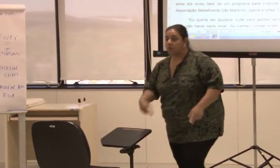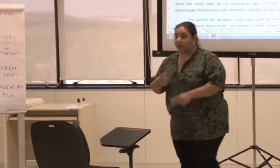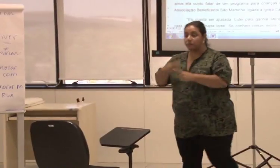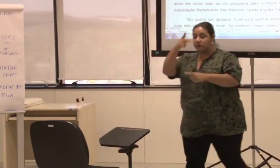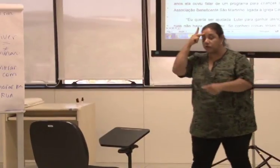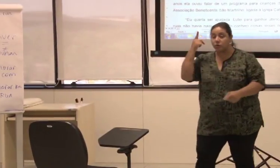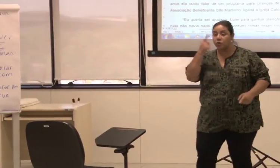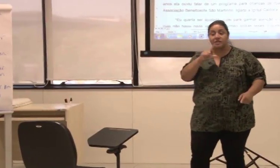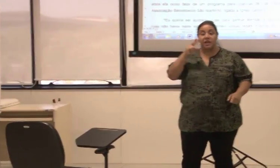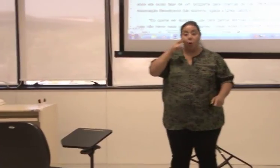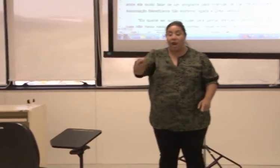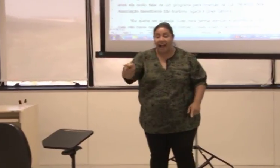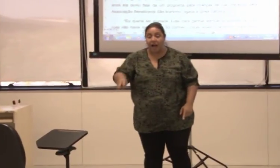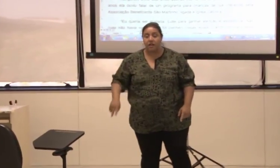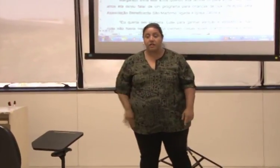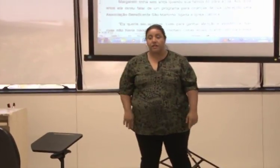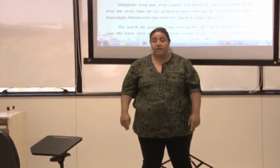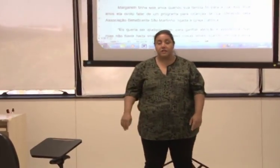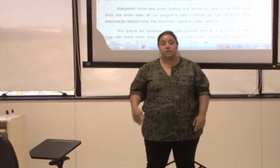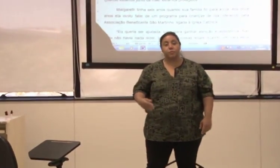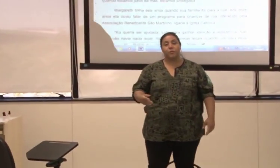as pessoas não conseguiam olhar. Tipo.